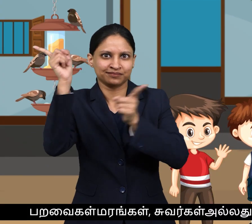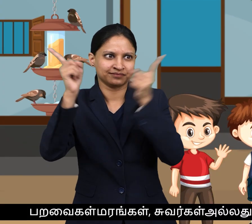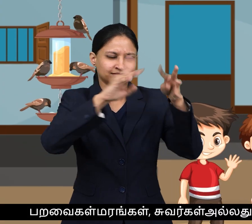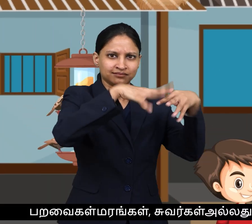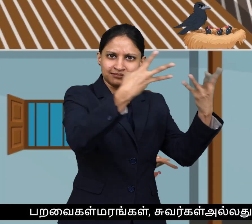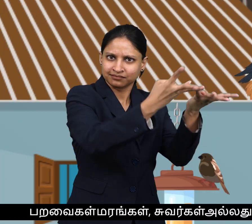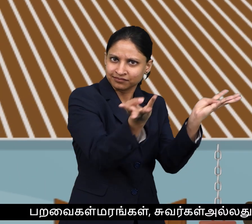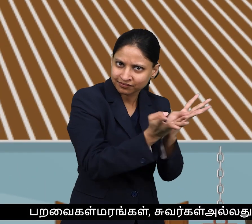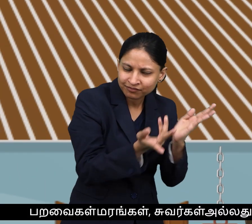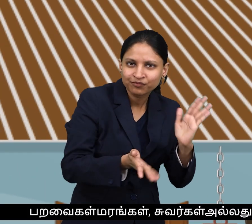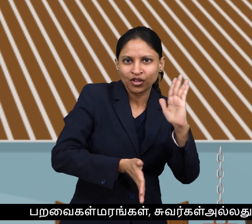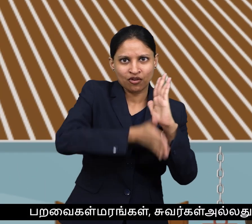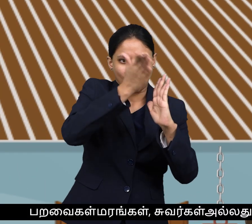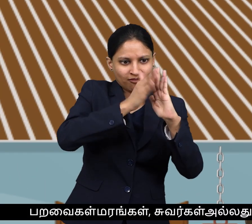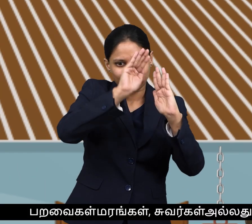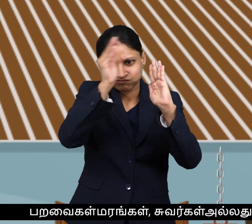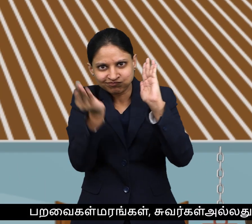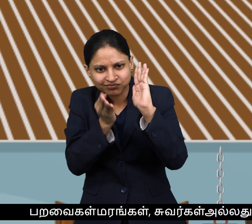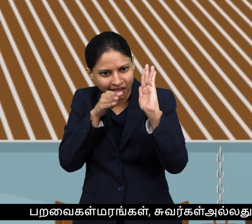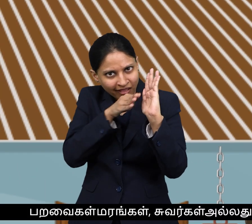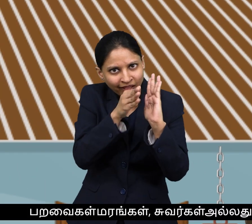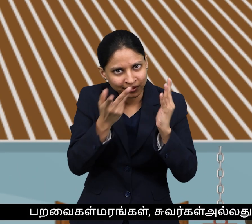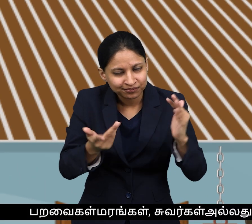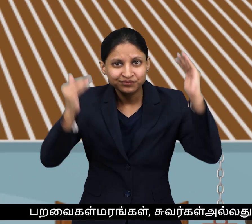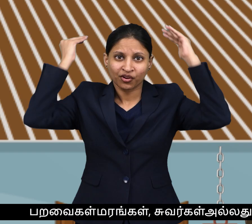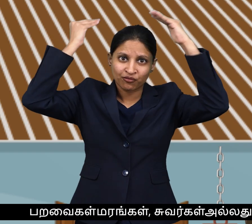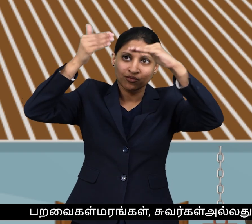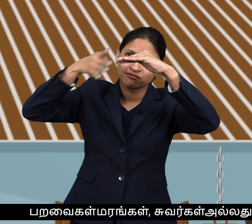அல்லது கூரைகளின் மீது கூடுகளை கட்டுகின்றன.